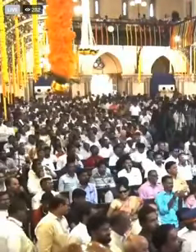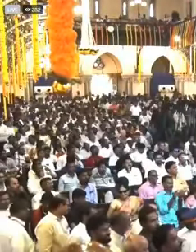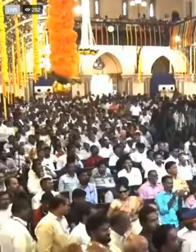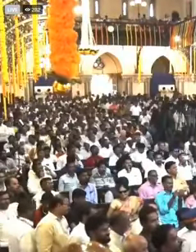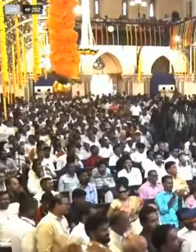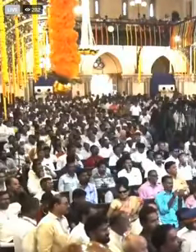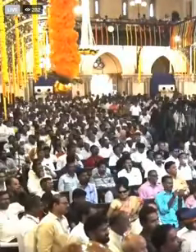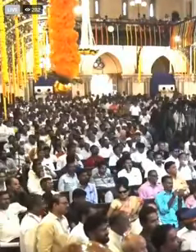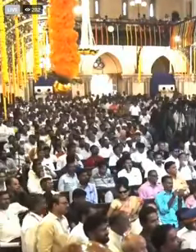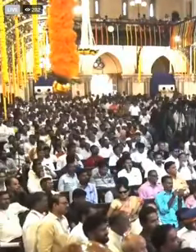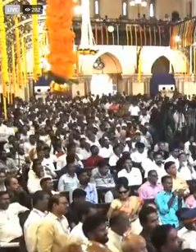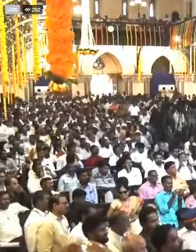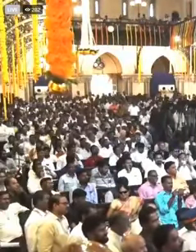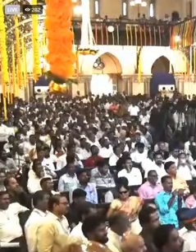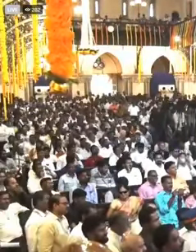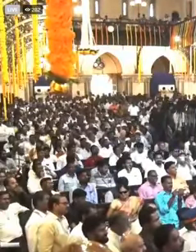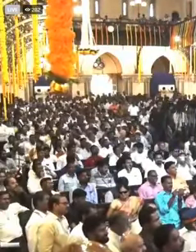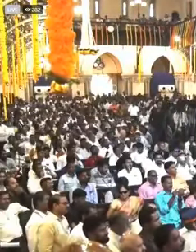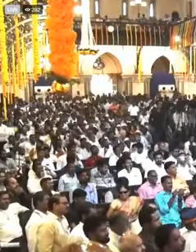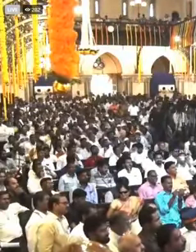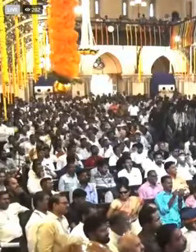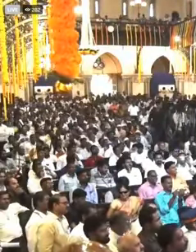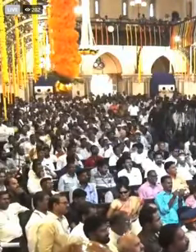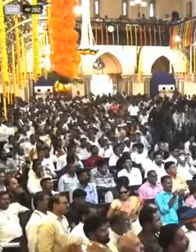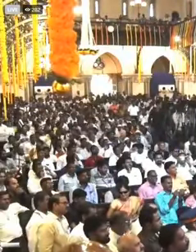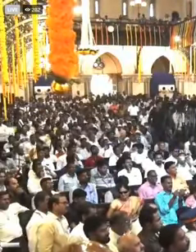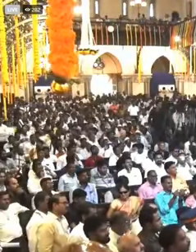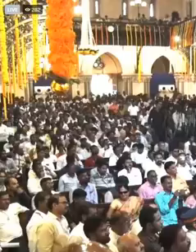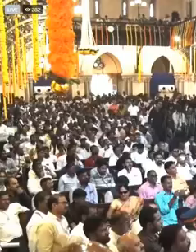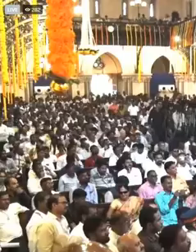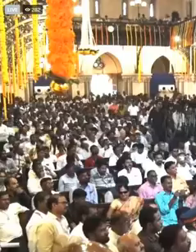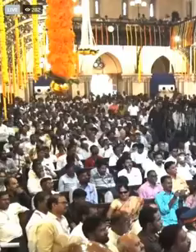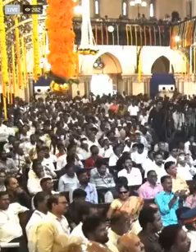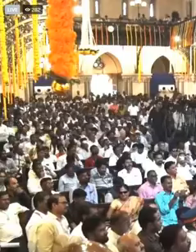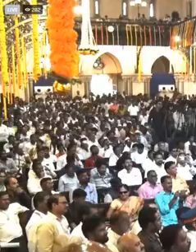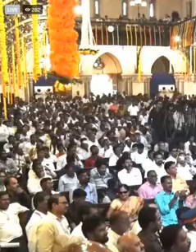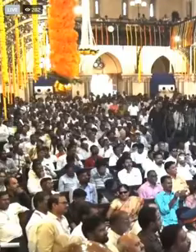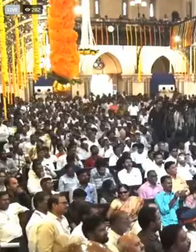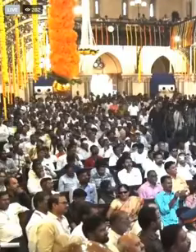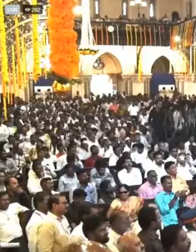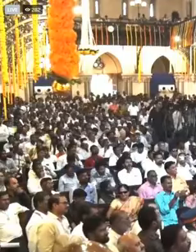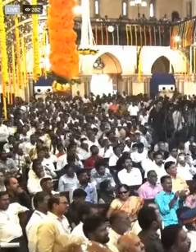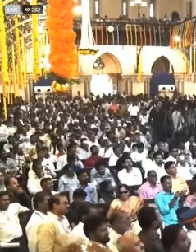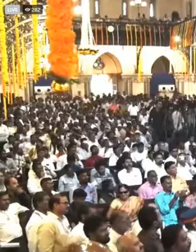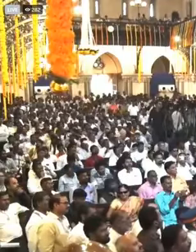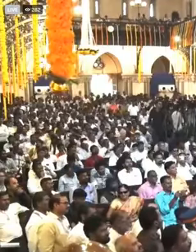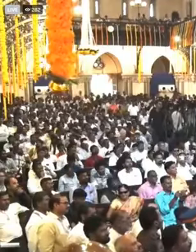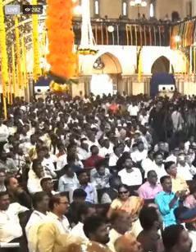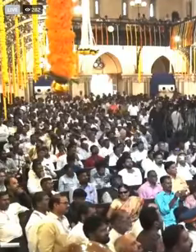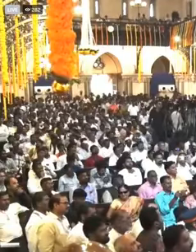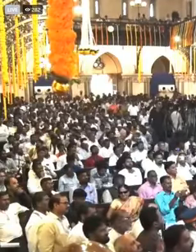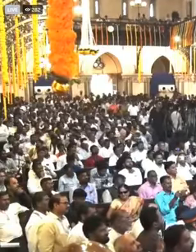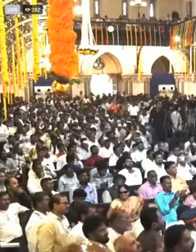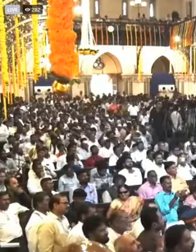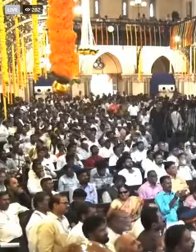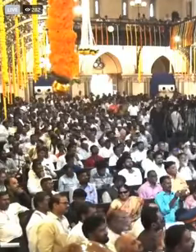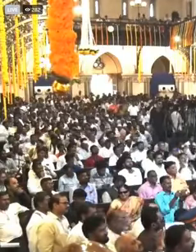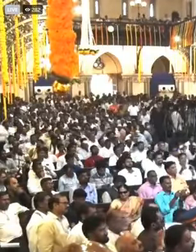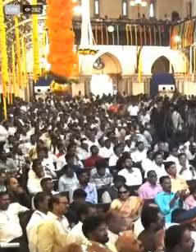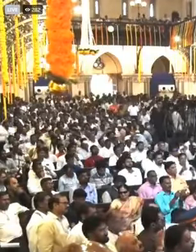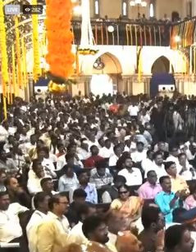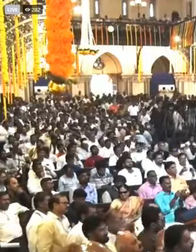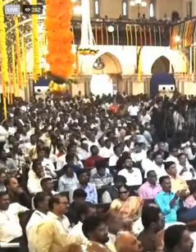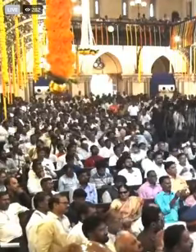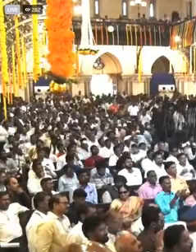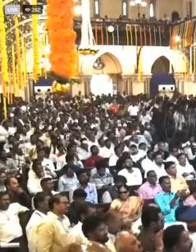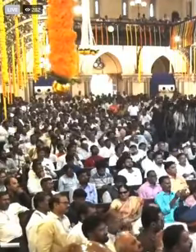कारण तुम्ही बघा जे मूक बधिर आहे ते तुम्ही सगळं कसं सांगताय कसे भावना व्यक्त